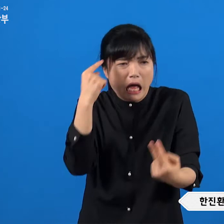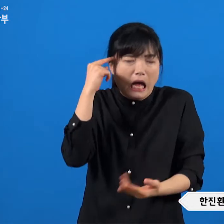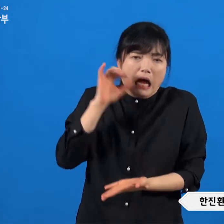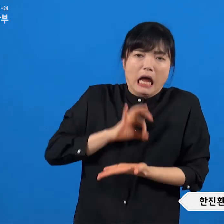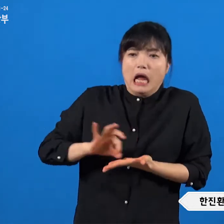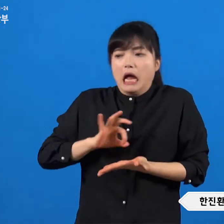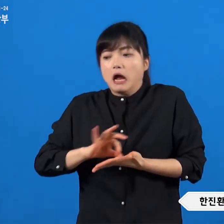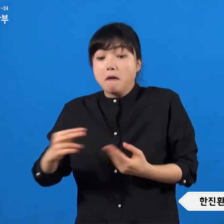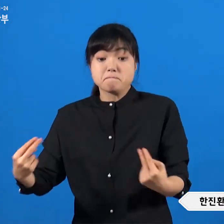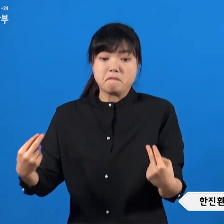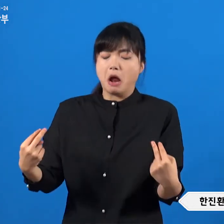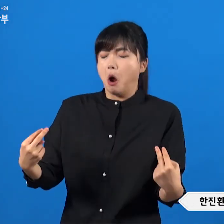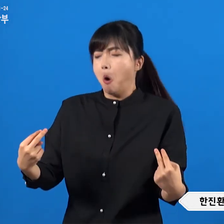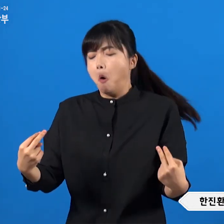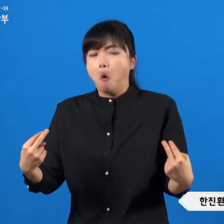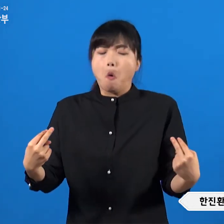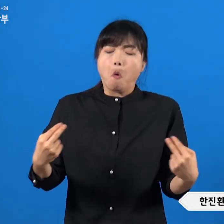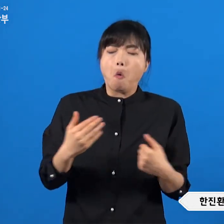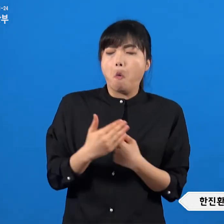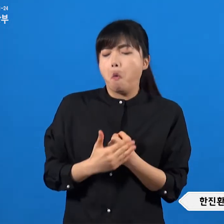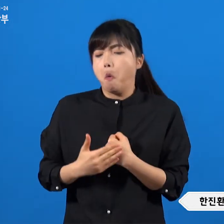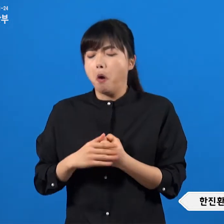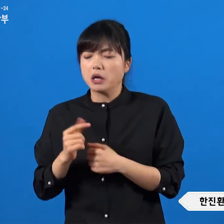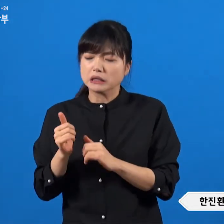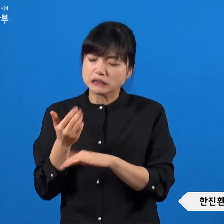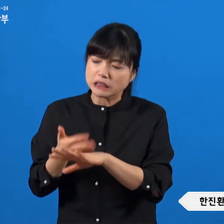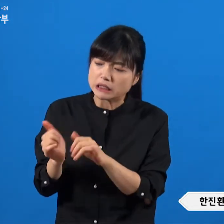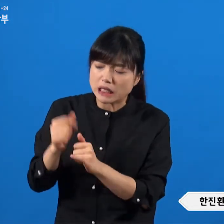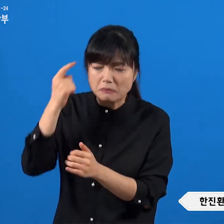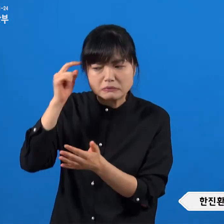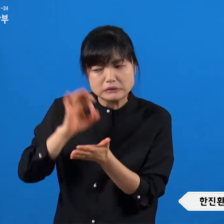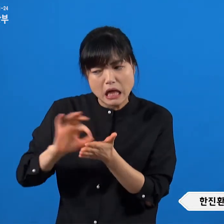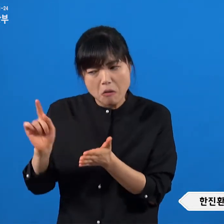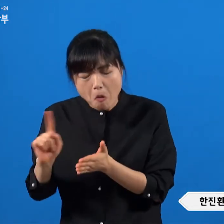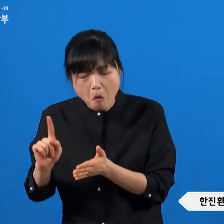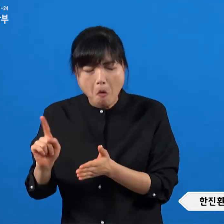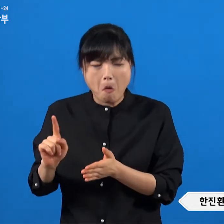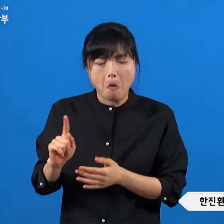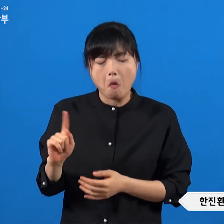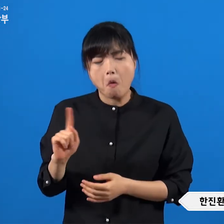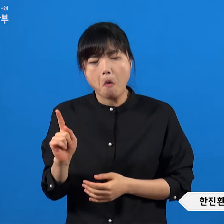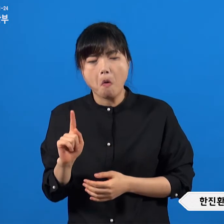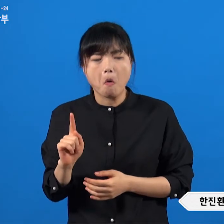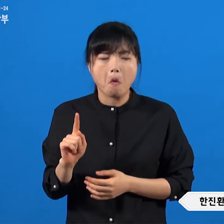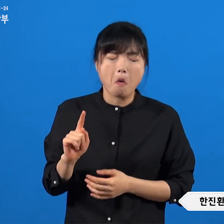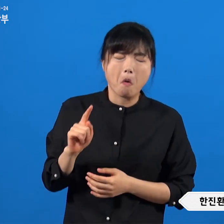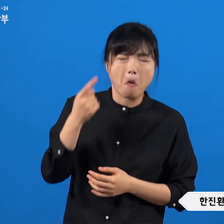삽니다. 다른 사람들이 나를 어떻게 볼까? 거기에 목을 매달고 삽니다.